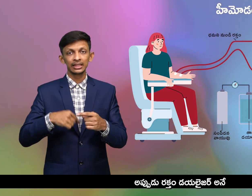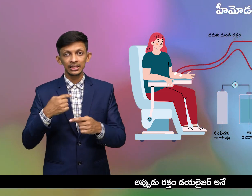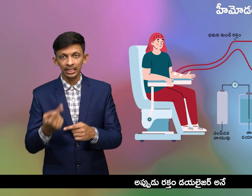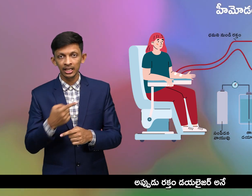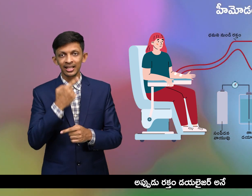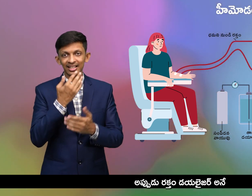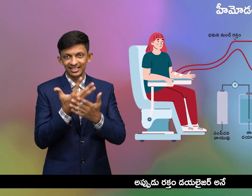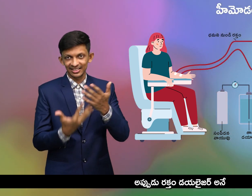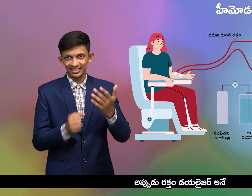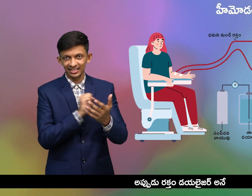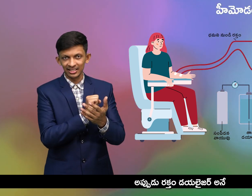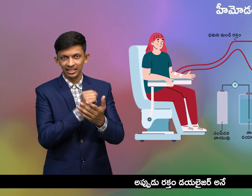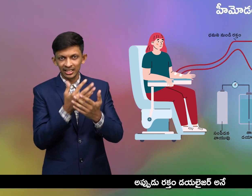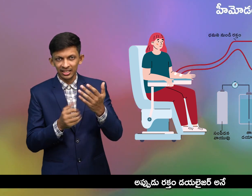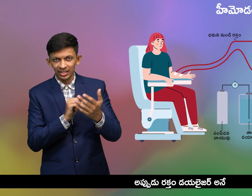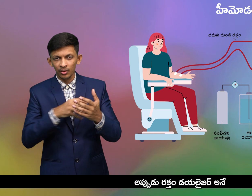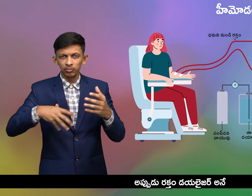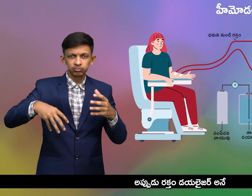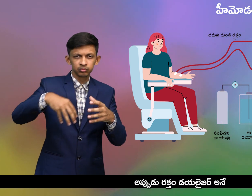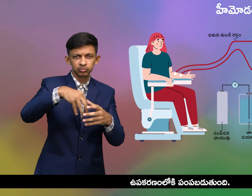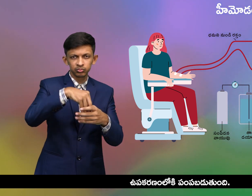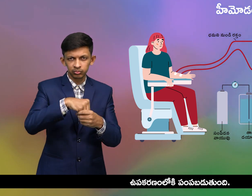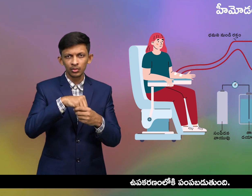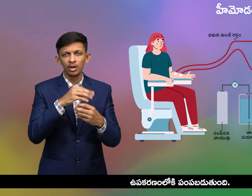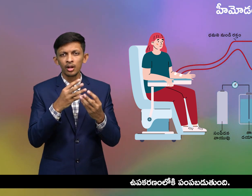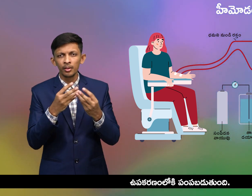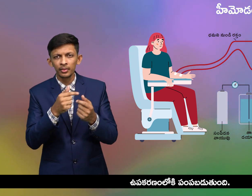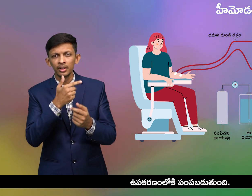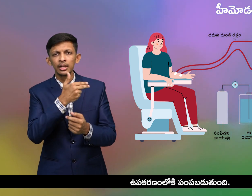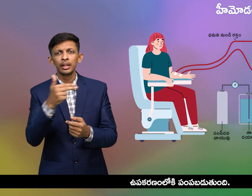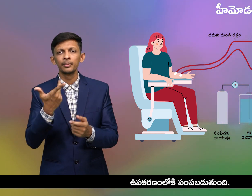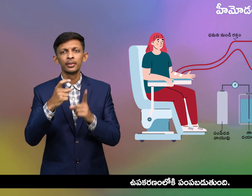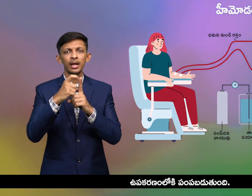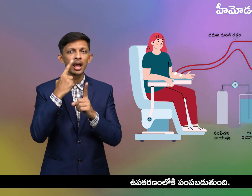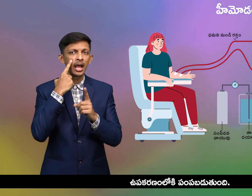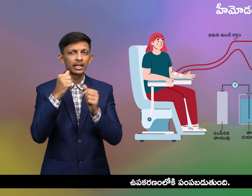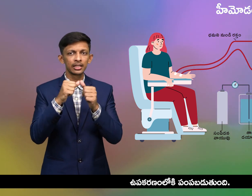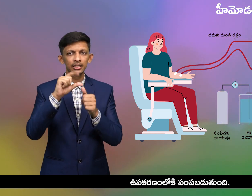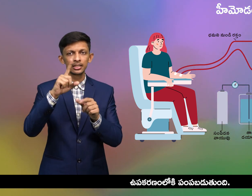అప్పుడు రక్తం డయలైజర్ అనే ఉపకరణంలోకి పంపబడుతుంది.